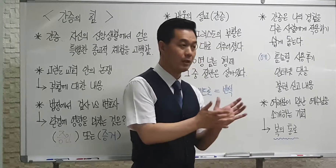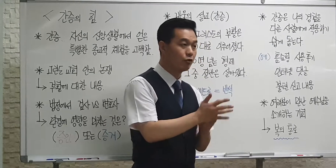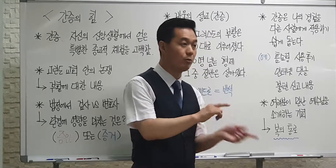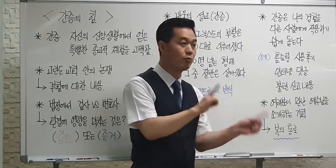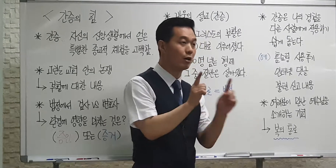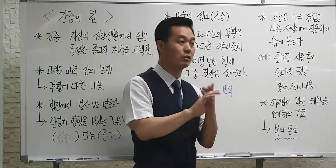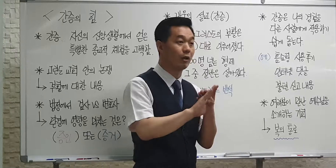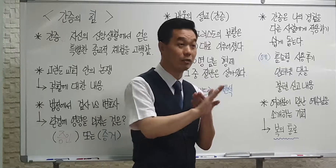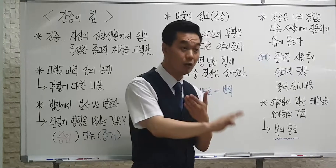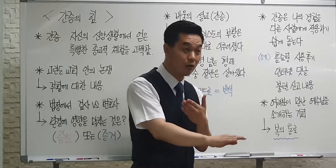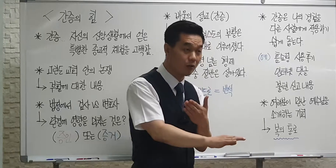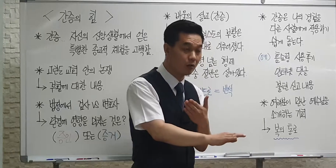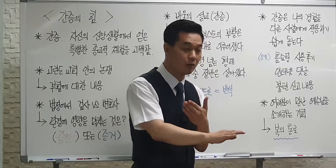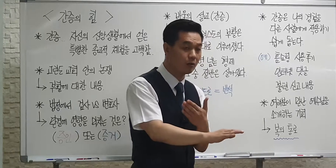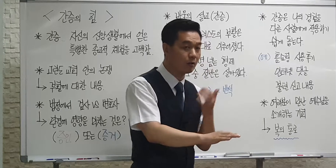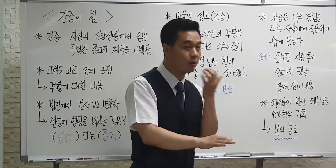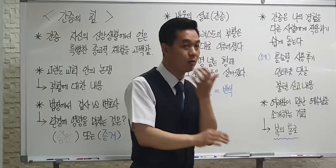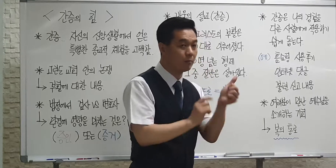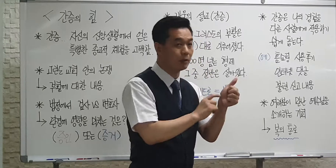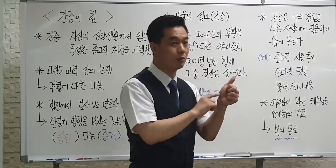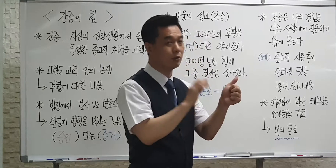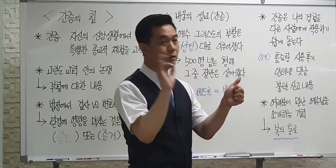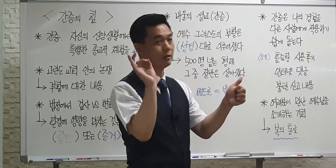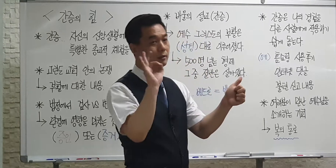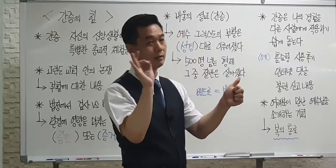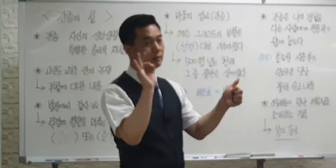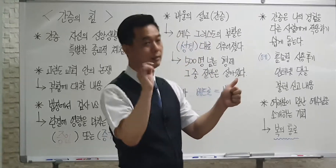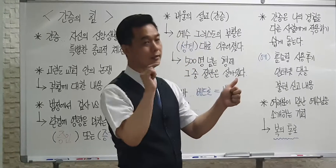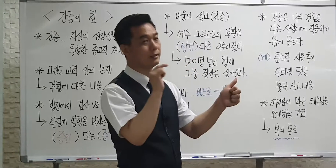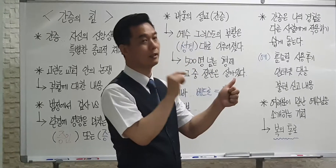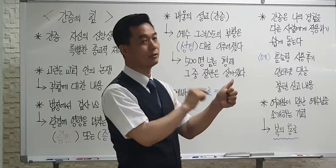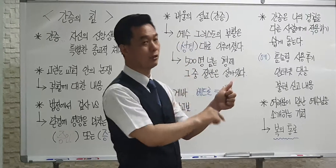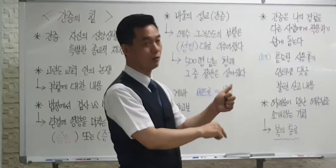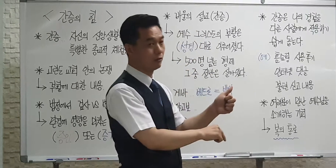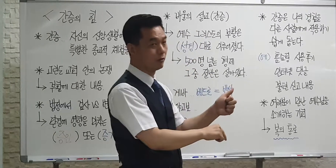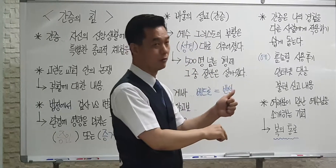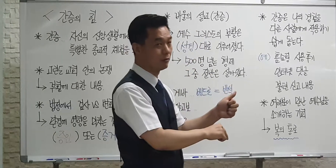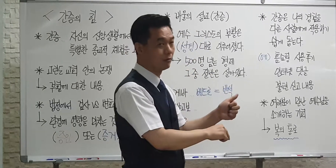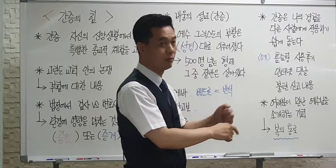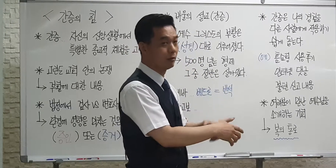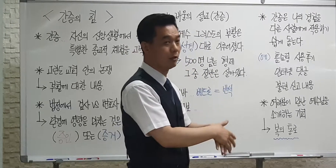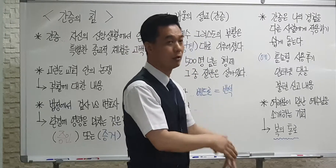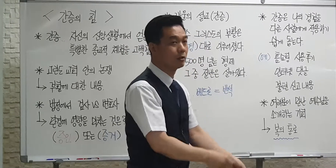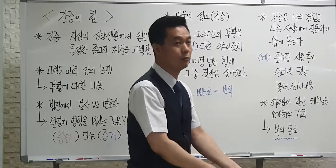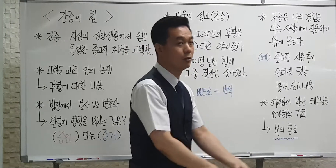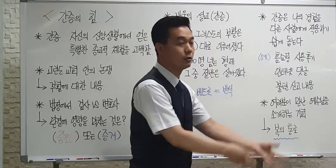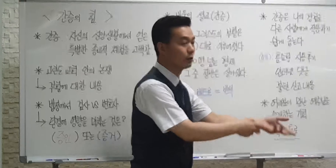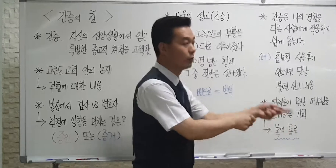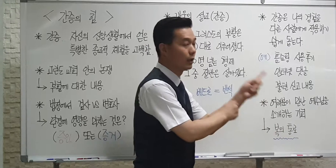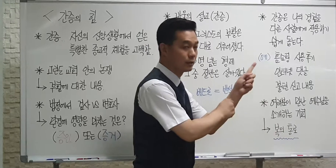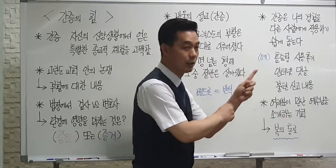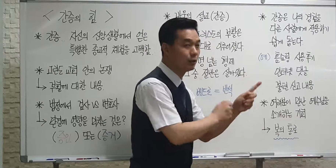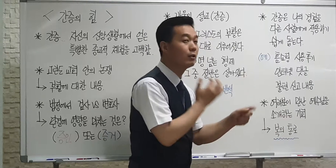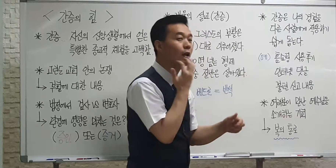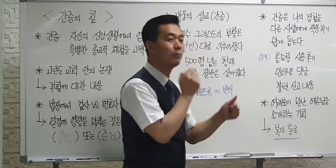예수님이 부활하시고 나서 베드로를 찾아가셔요. 금을 던지고 낚시하는